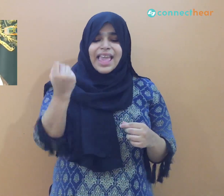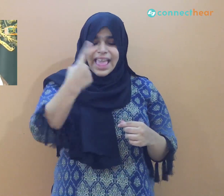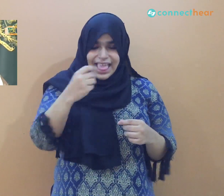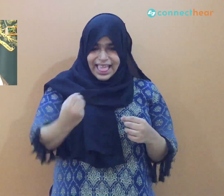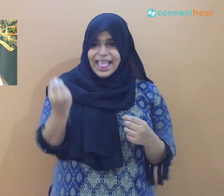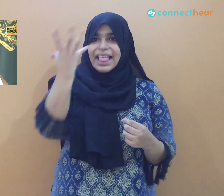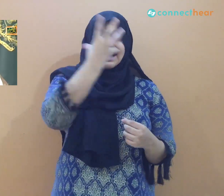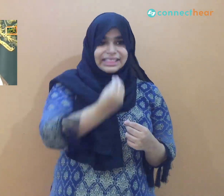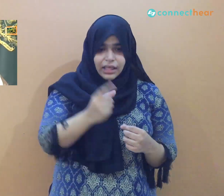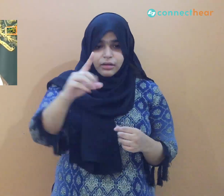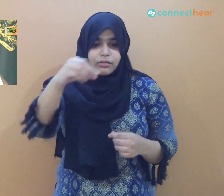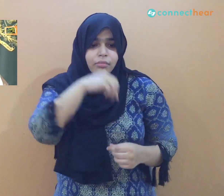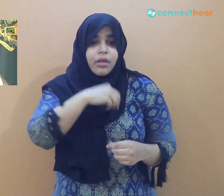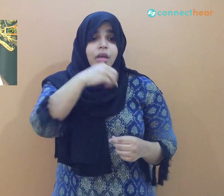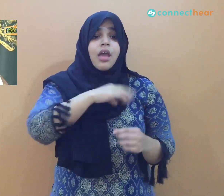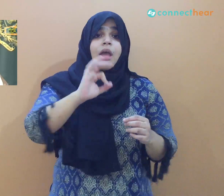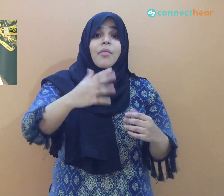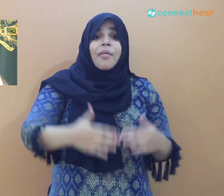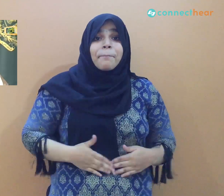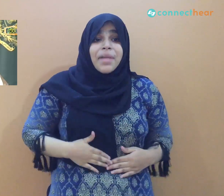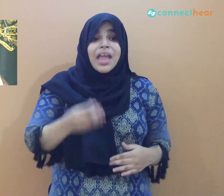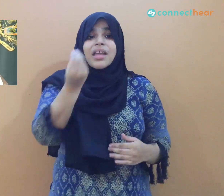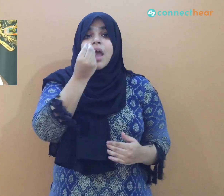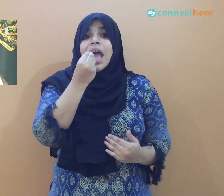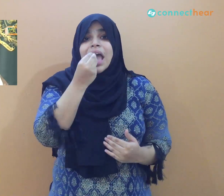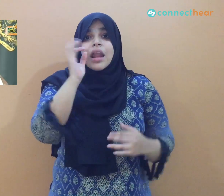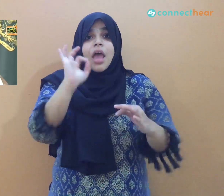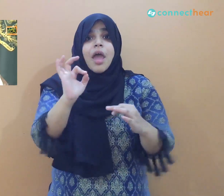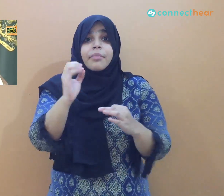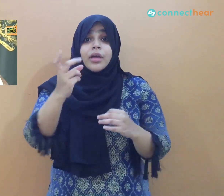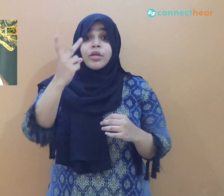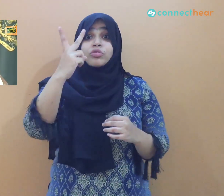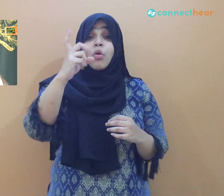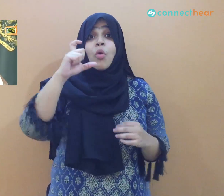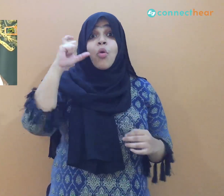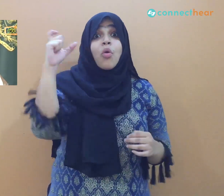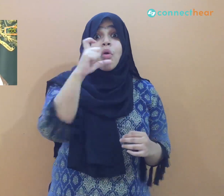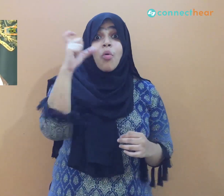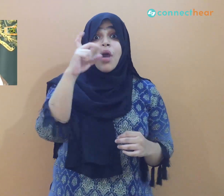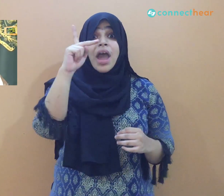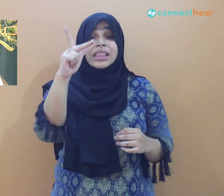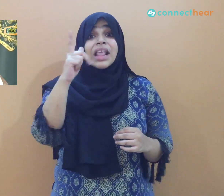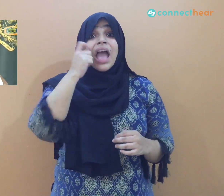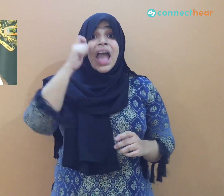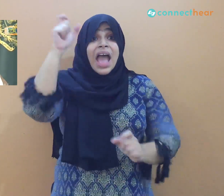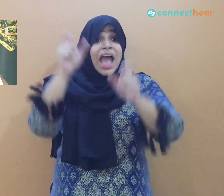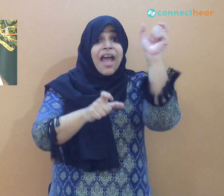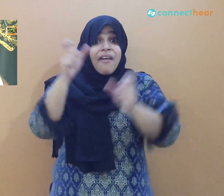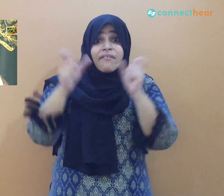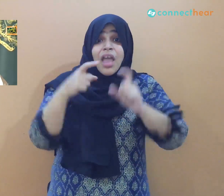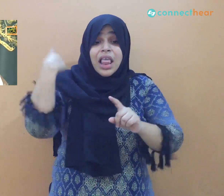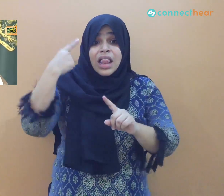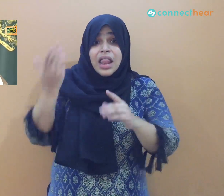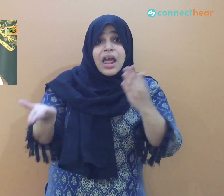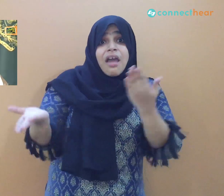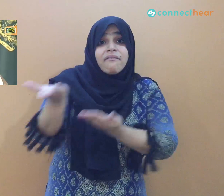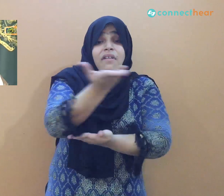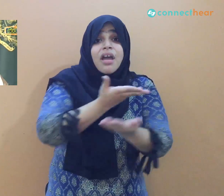گھر والوں کا پیٹ پالنے کے لیے 2.5 کروڑ ایسے لیبر ہیں، کام کرنے والے